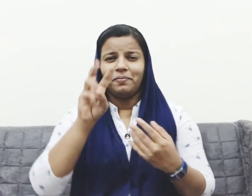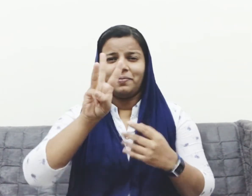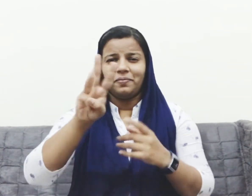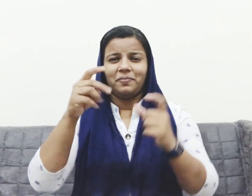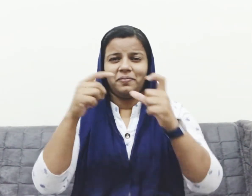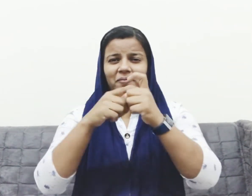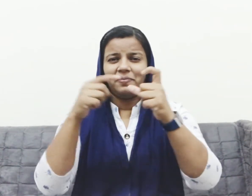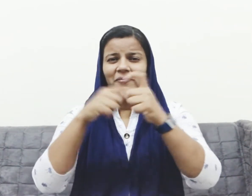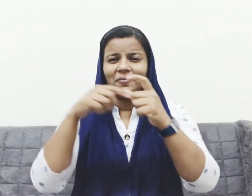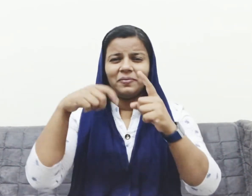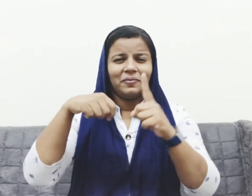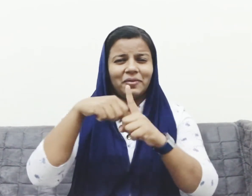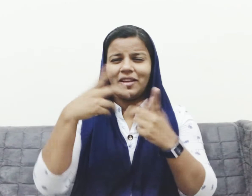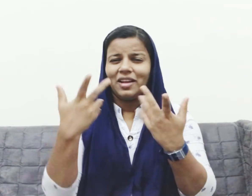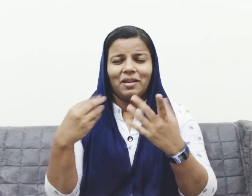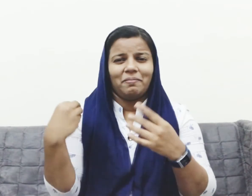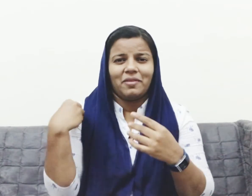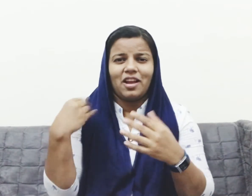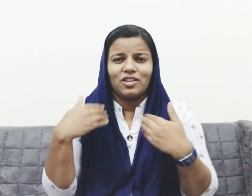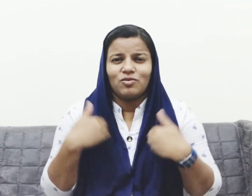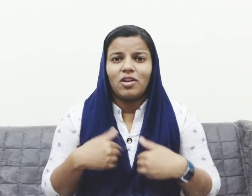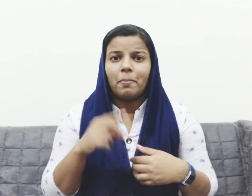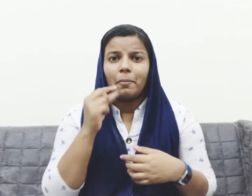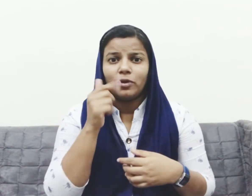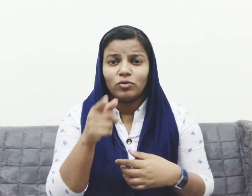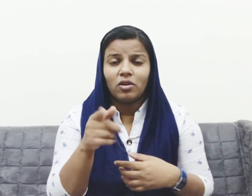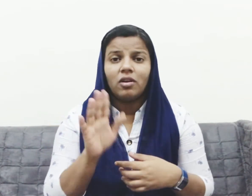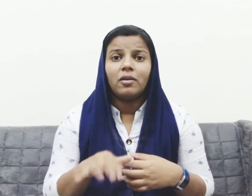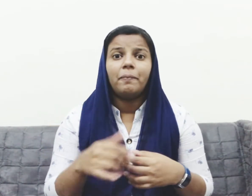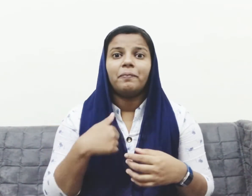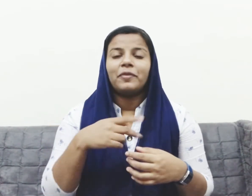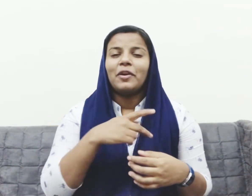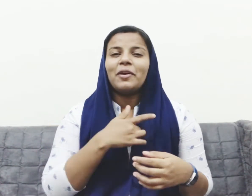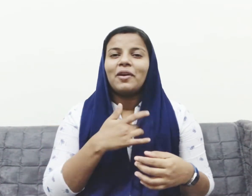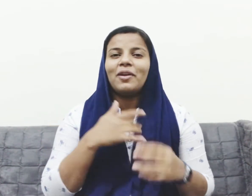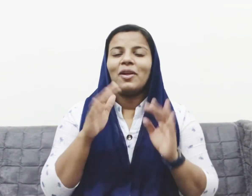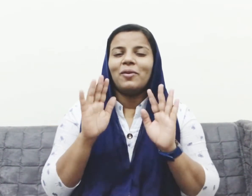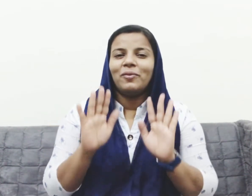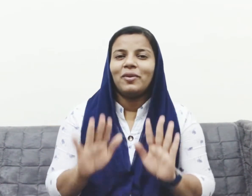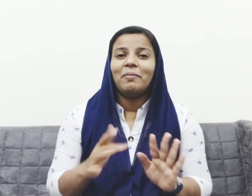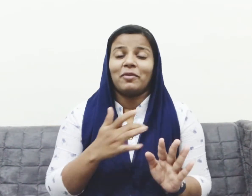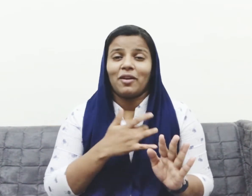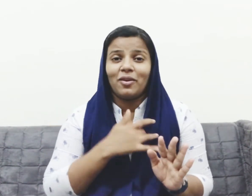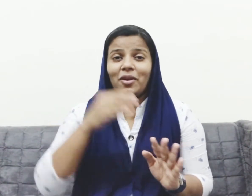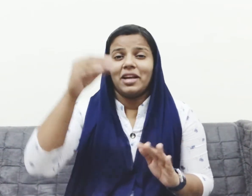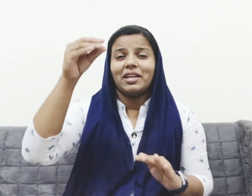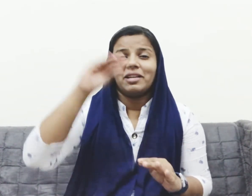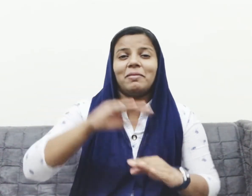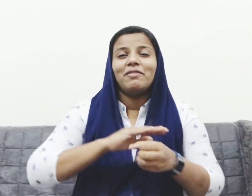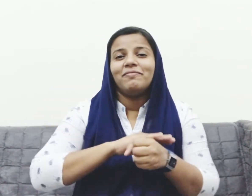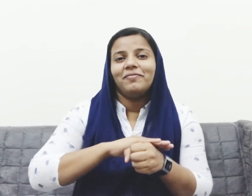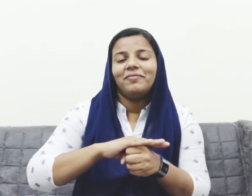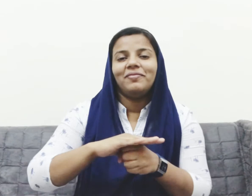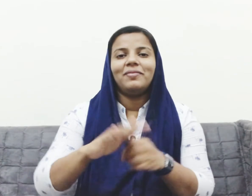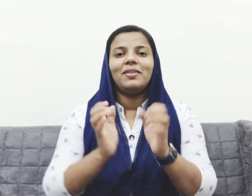അത് കണ്ടിട്ടാ നിനക്ക് അങ്ങനെ വരണം എന്ന് പറയുന്നവനല്ല, അതിനകത്ത് സഹതാപം കാണിക്കുക. കരുണയുള്ള, കരുണയും കൃപയും നിറഞ്ഞവനാണ്